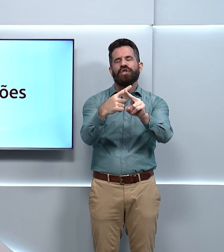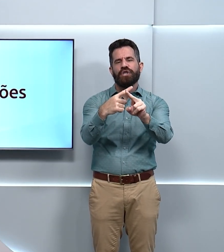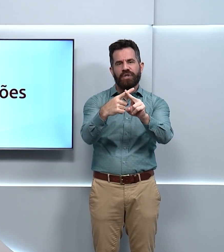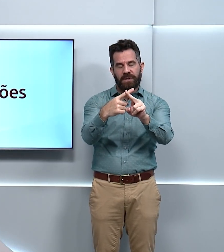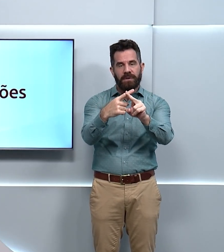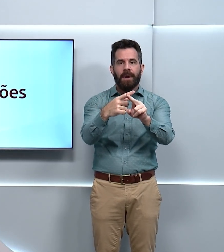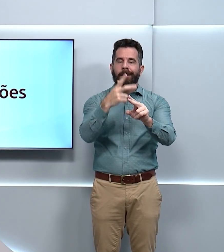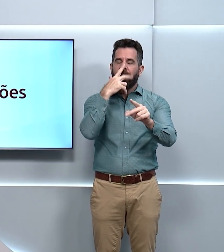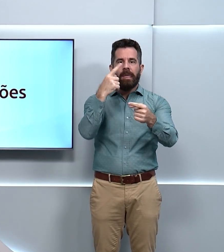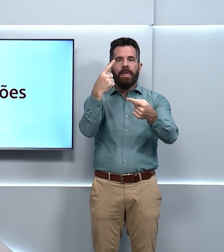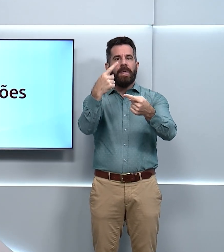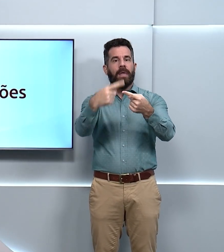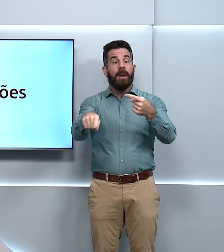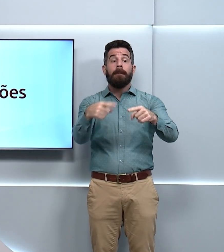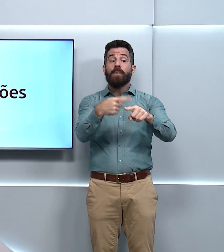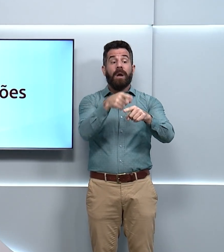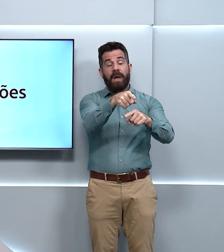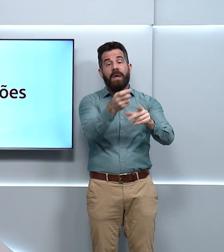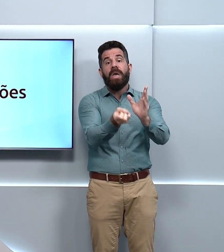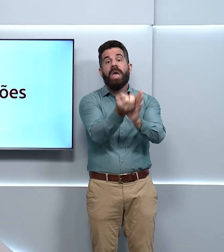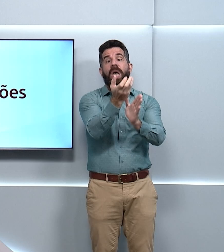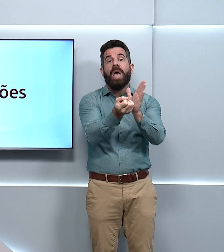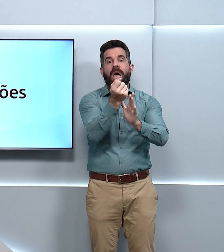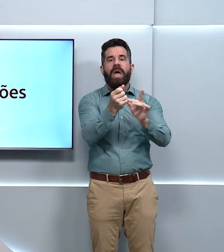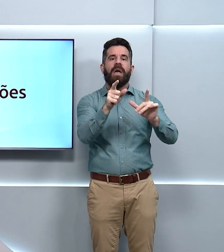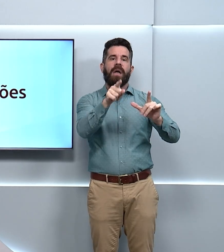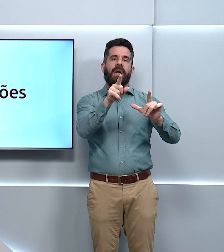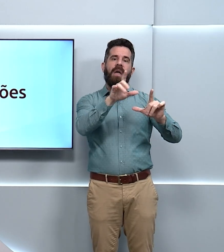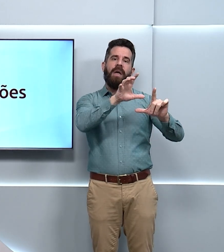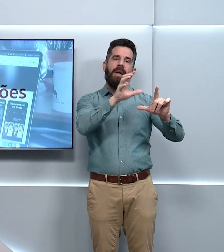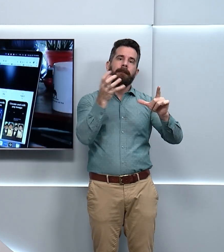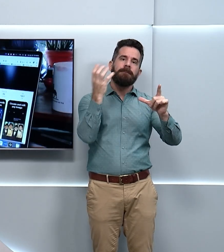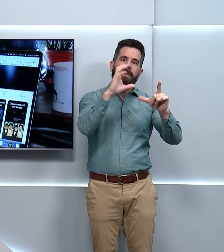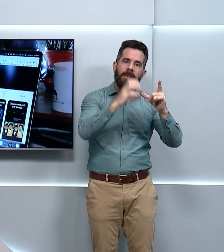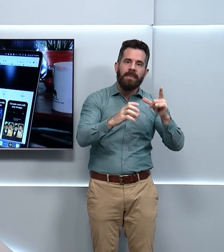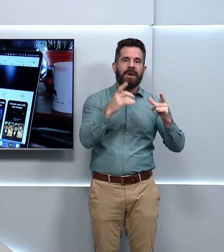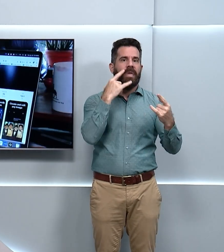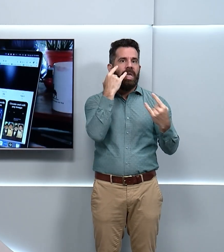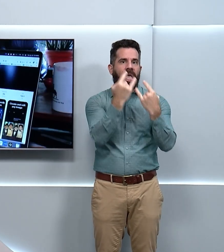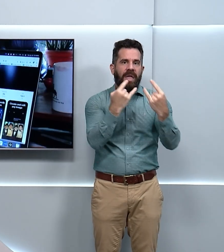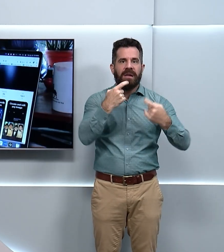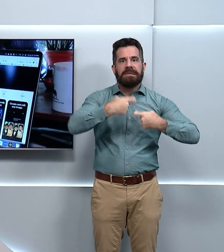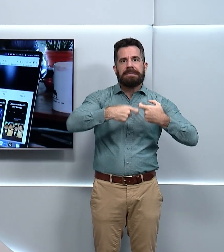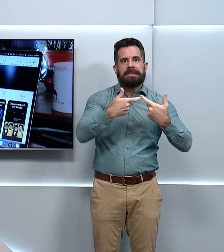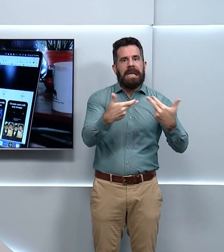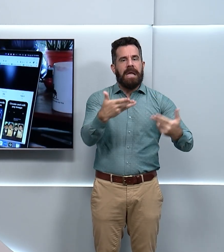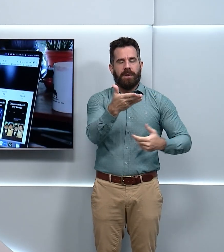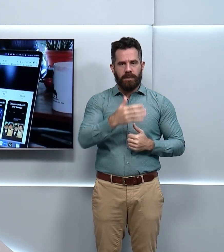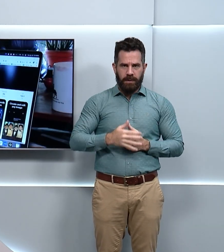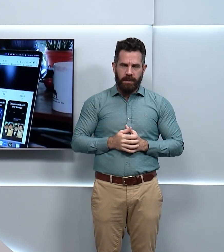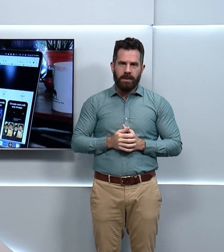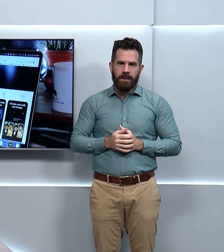forma indevida para a geração de conteúdos sexualizados.